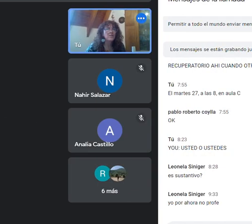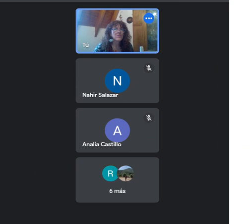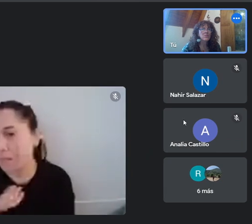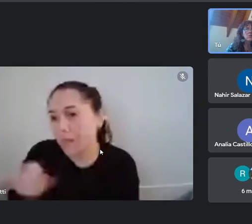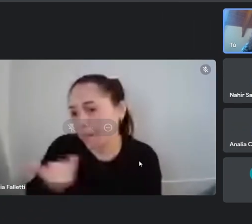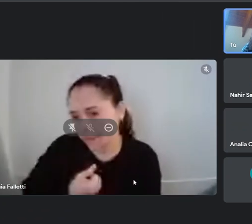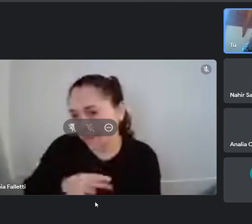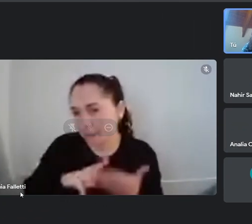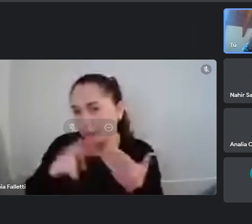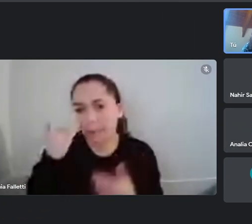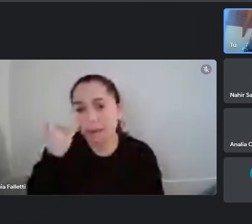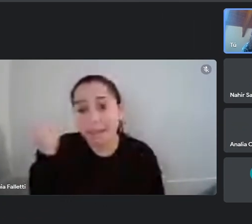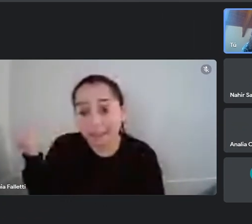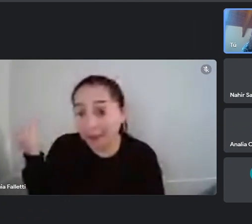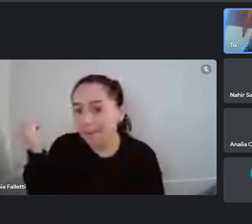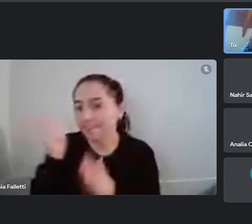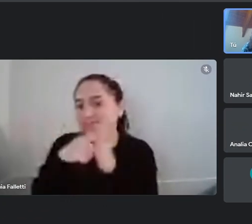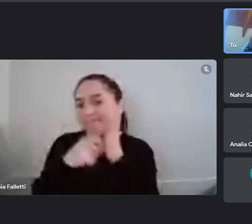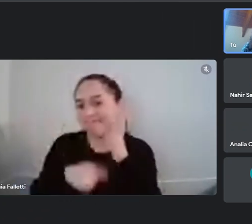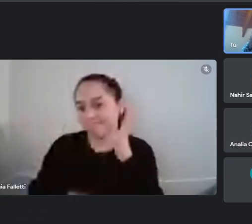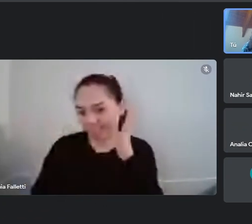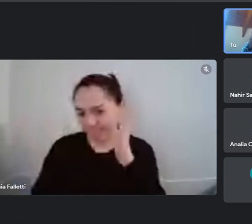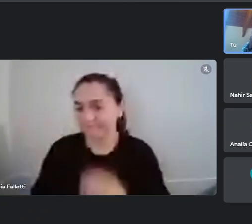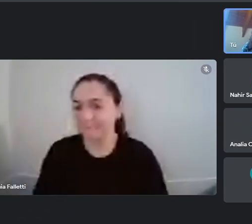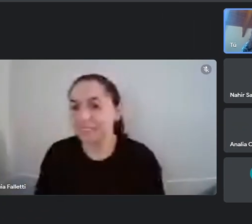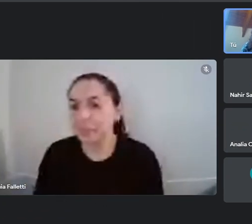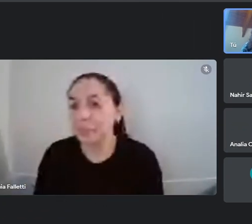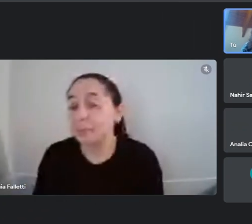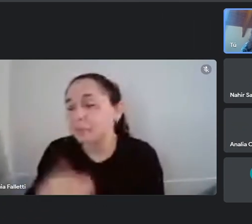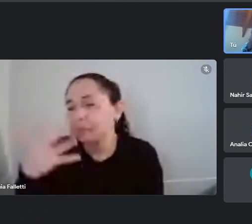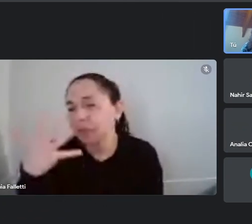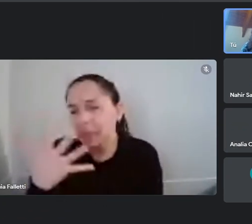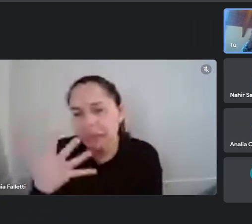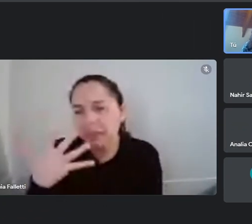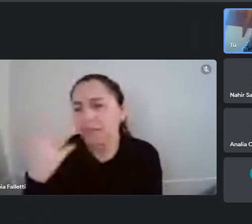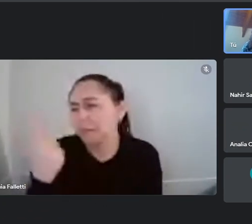toman unos 5 minutitos o 10 minutitos, lo que necesiten.